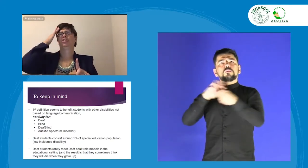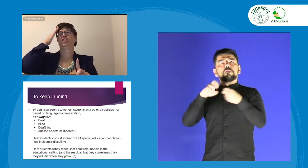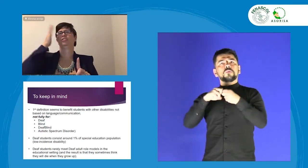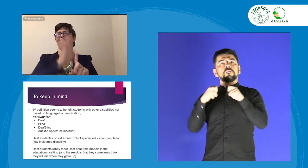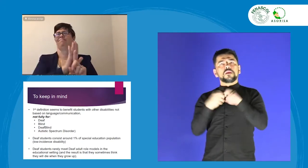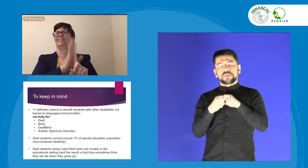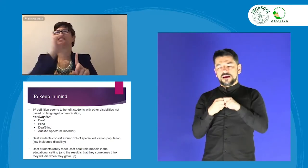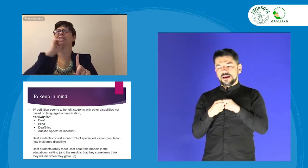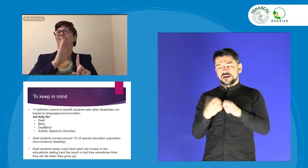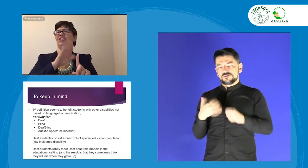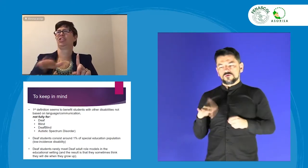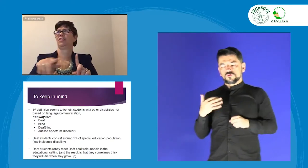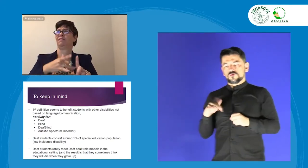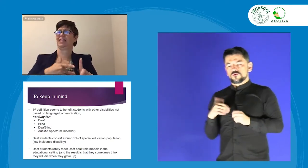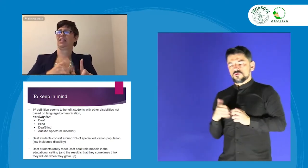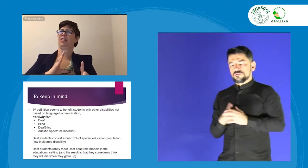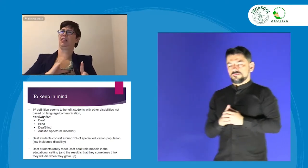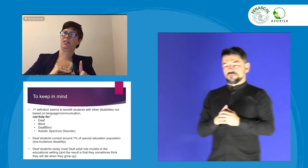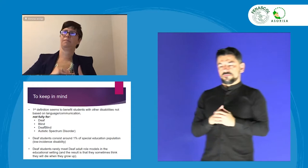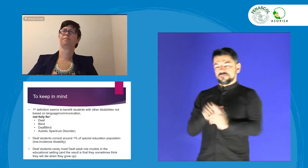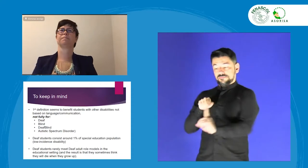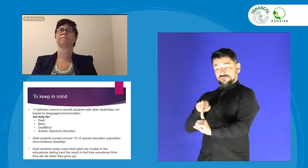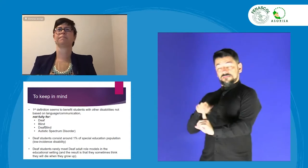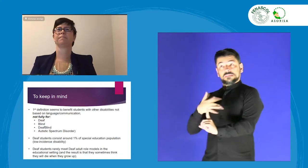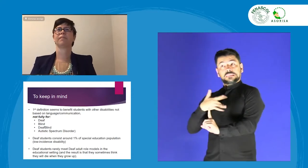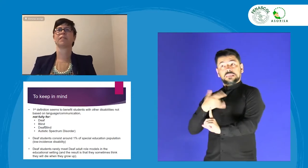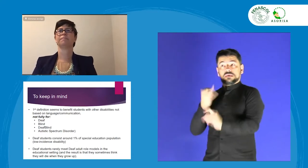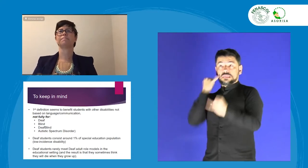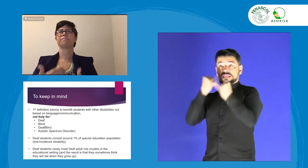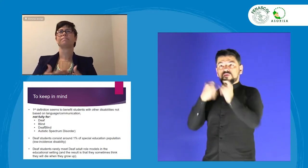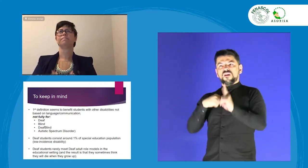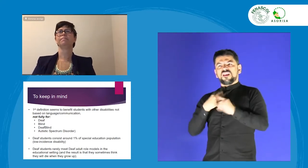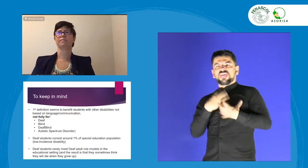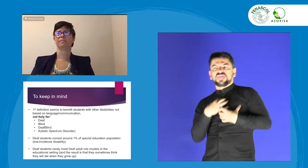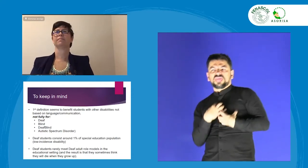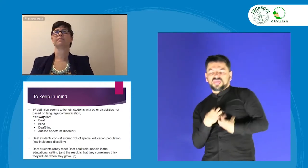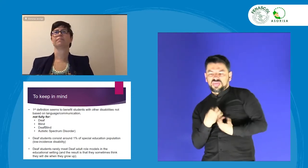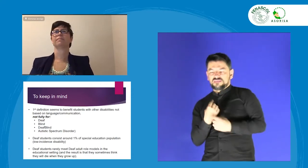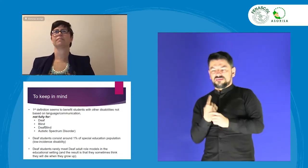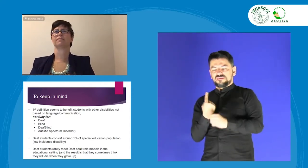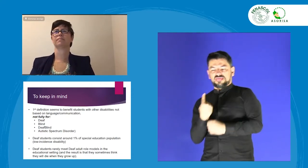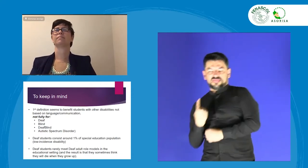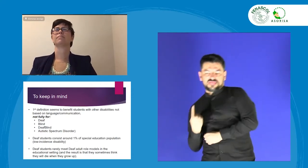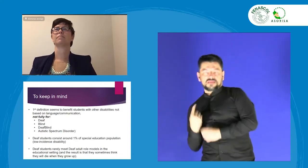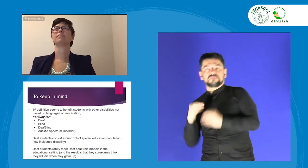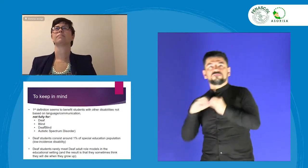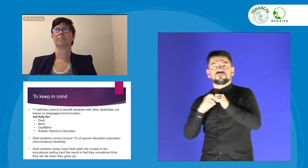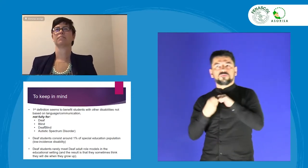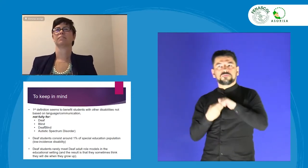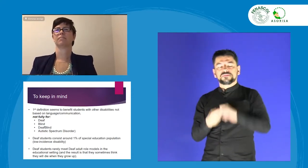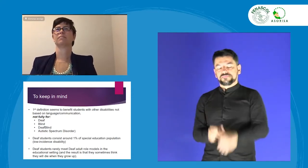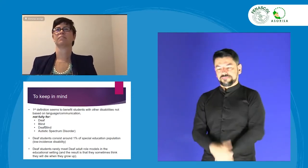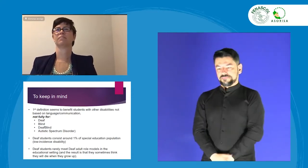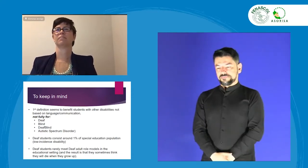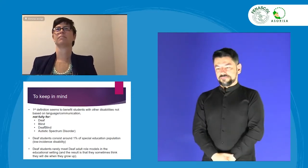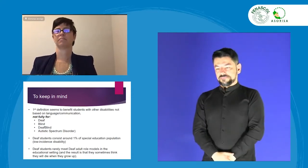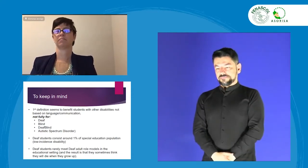su identidad. Y es algo en el que hay que tener presente, ¿no? En ese concepto de inclusión.